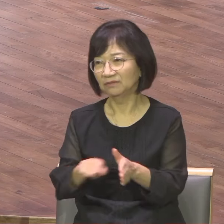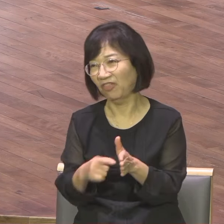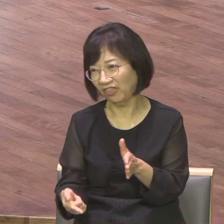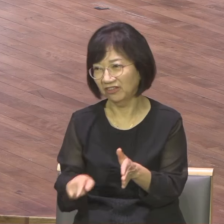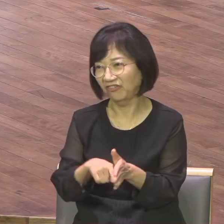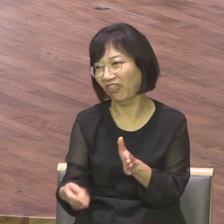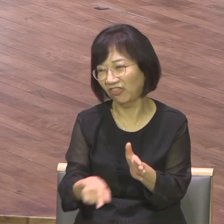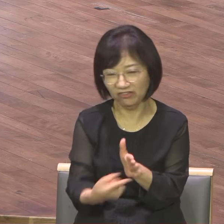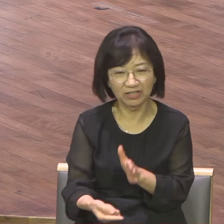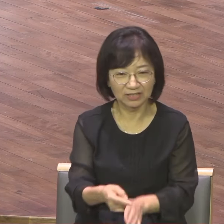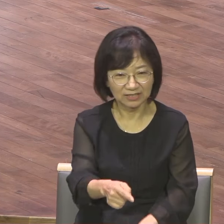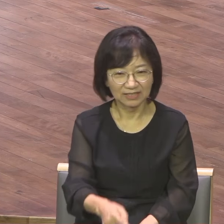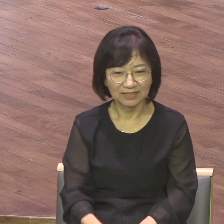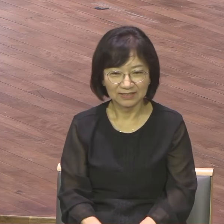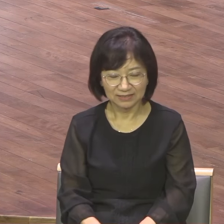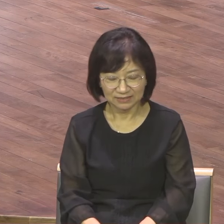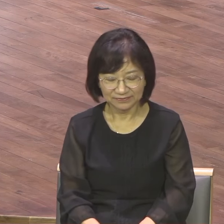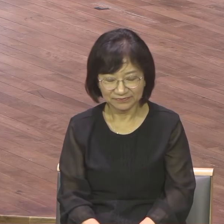무너지면서.